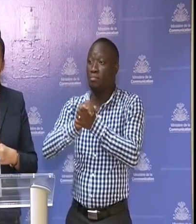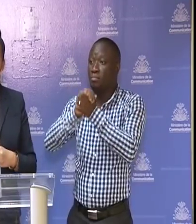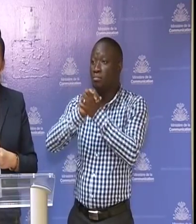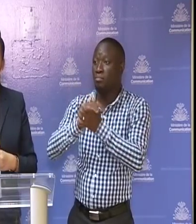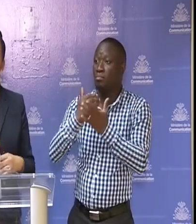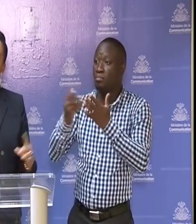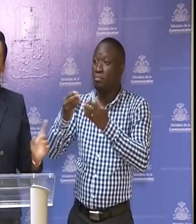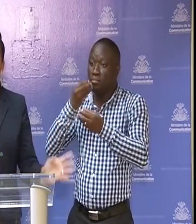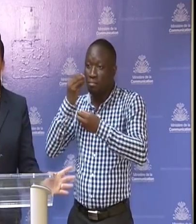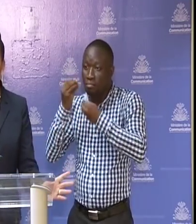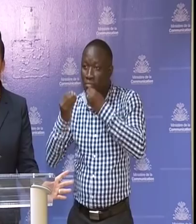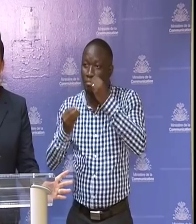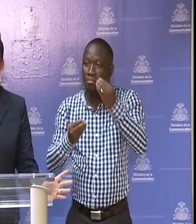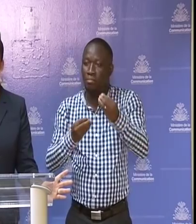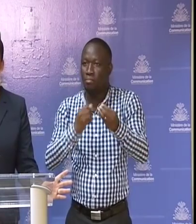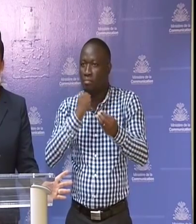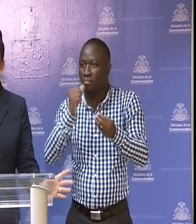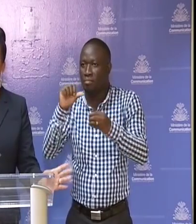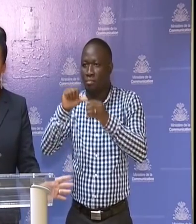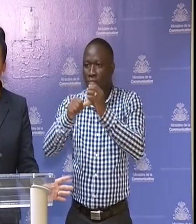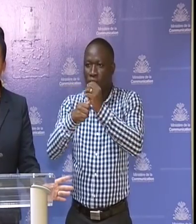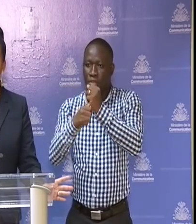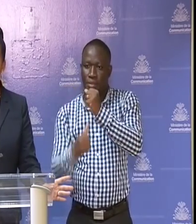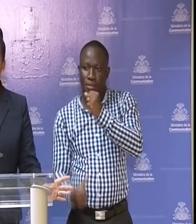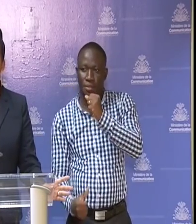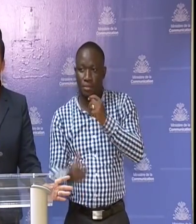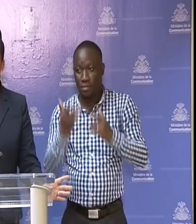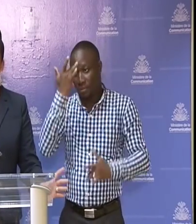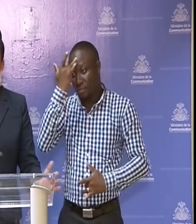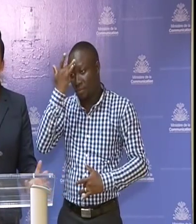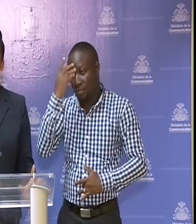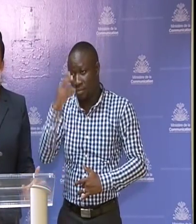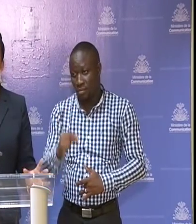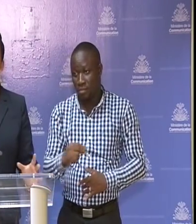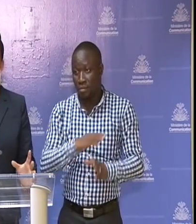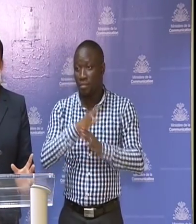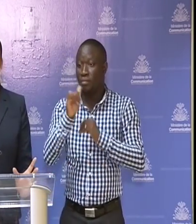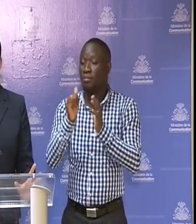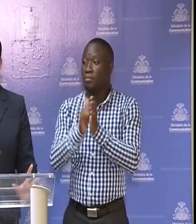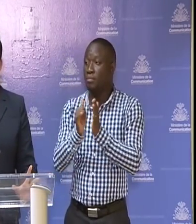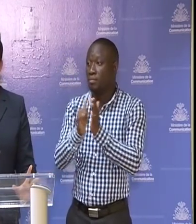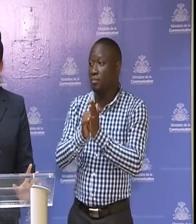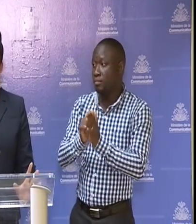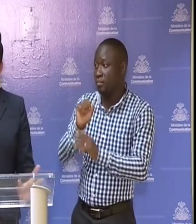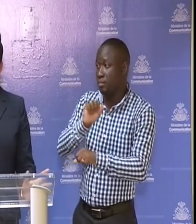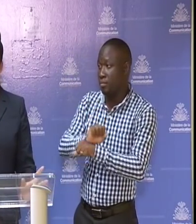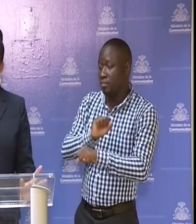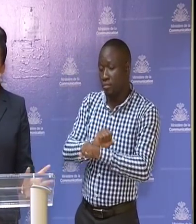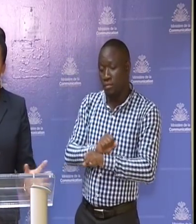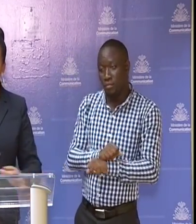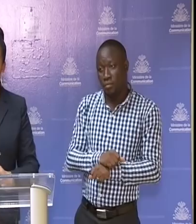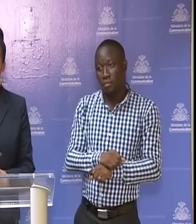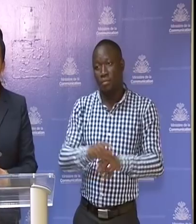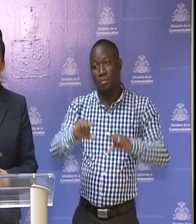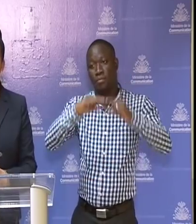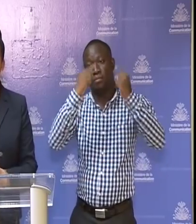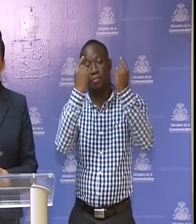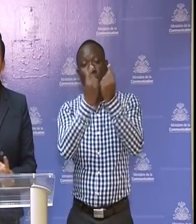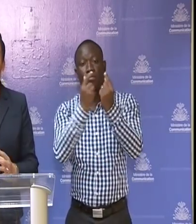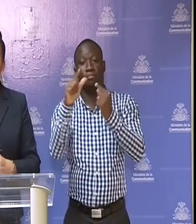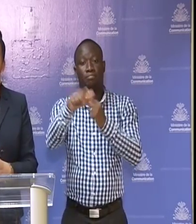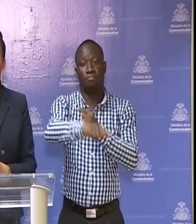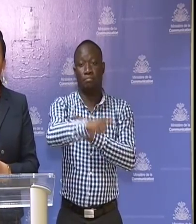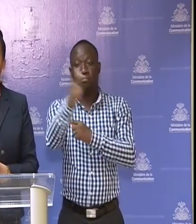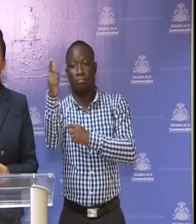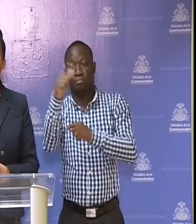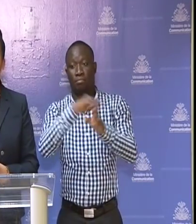vous avez un manger, vous tout. Pas de bon choléra, pas de rendre malade. Donc tout ça, ça c'est tout, ça fait que le tourisme, son secteur transversal,